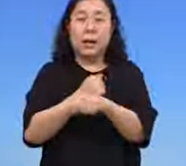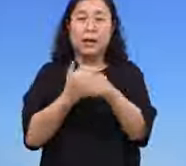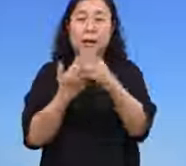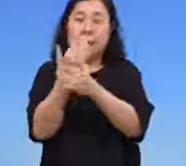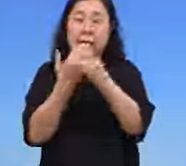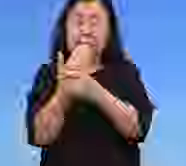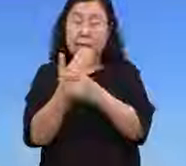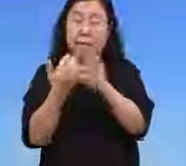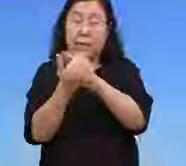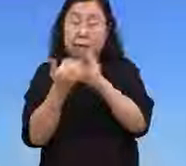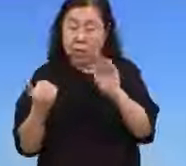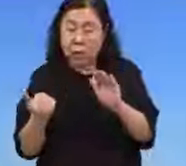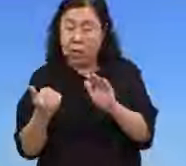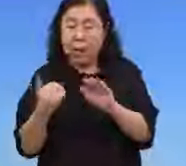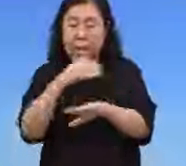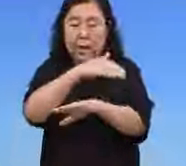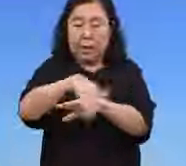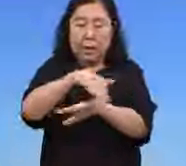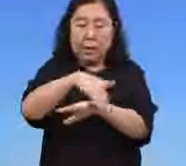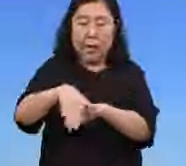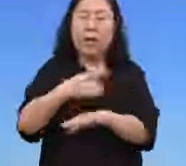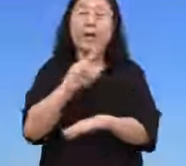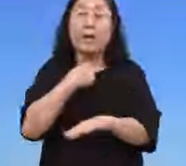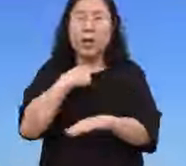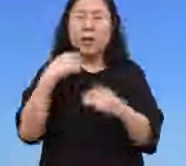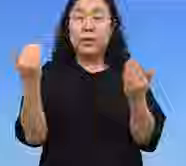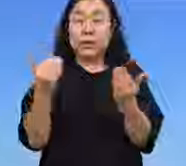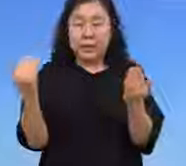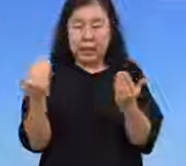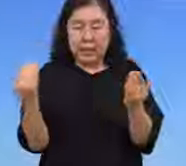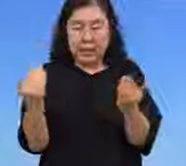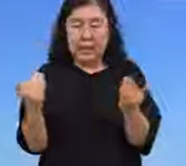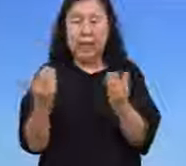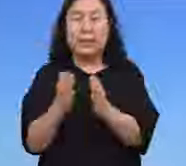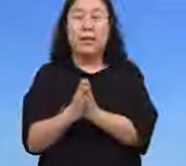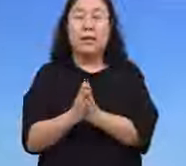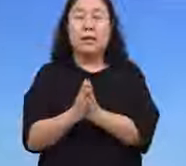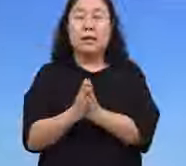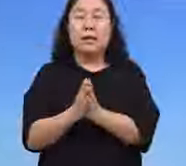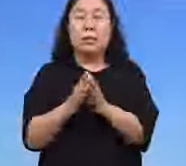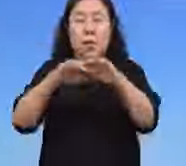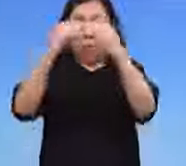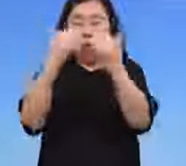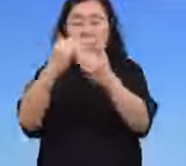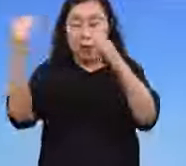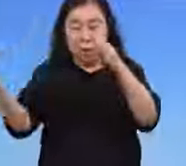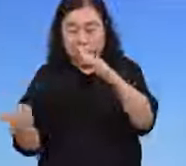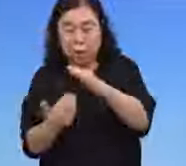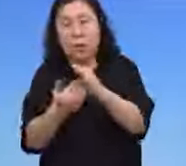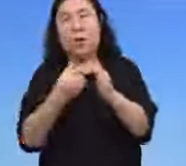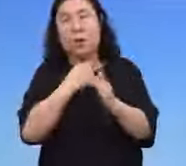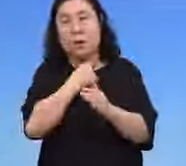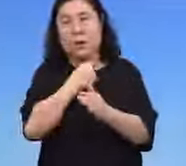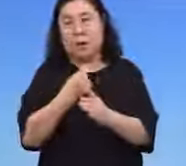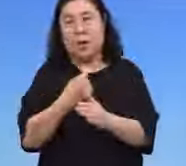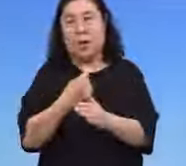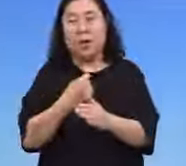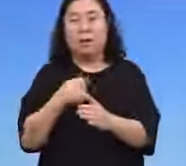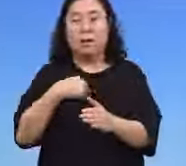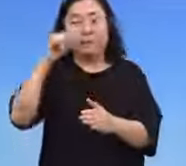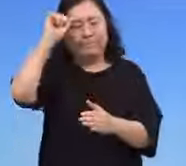원합니다. 그래서 저는 이번 특별 새벽 부흥회를 이제 2주 뒤에 있지 않습니까? 다른